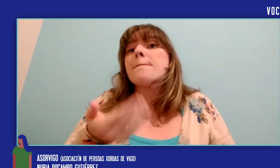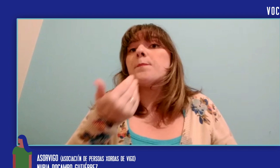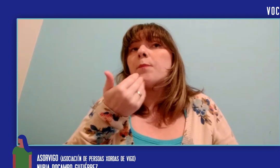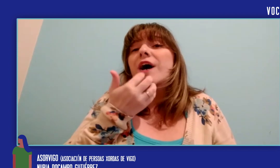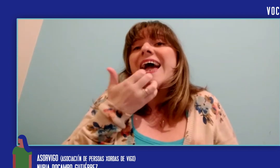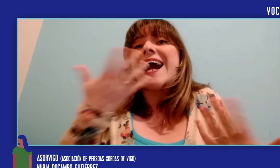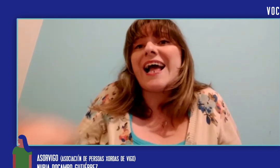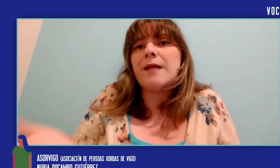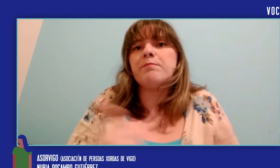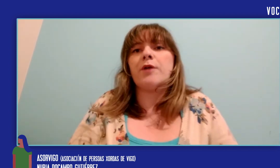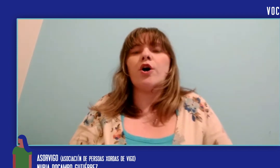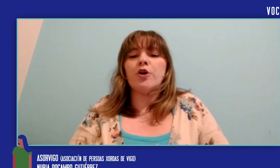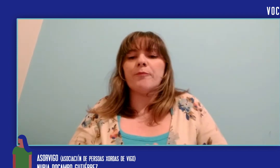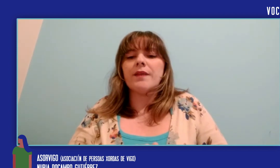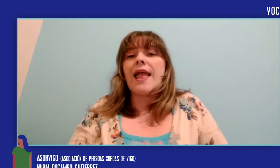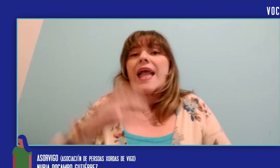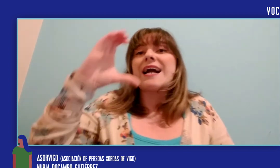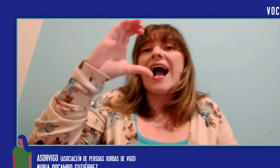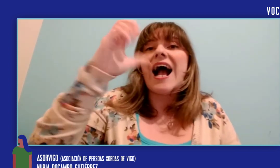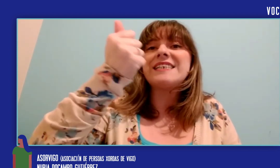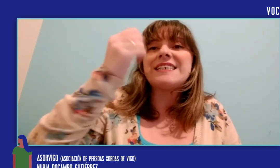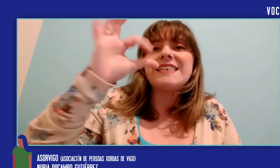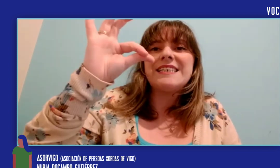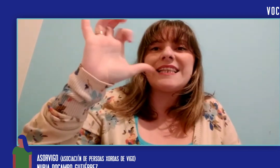como, por ejemplo,